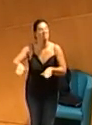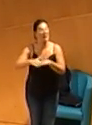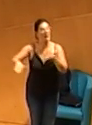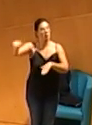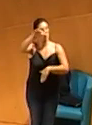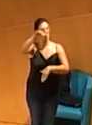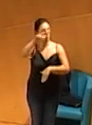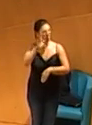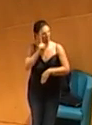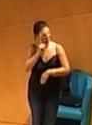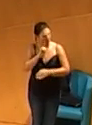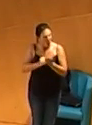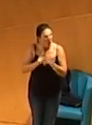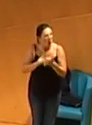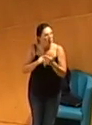maintenant.